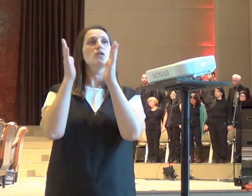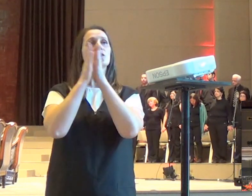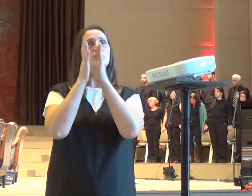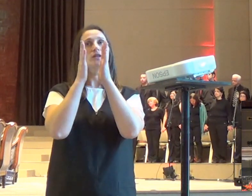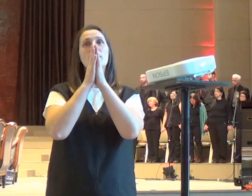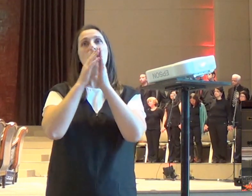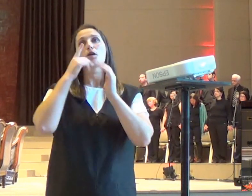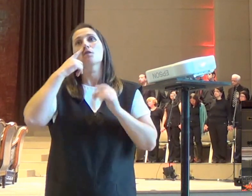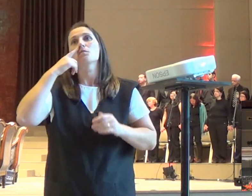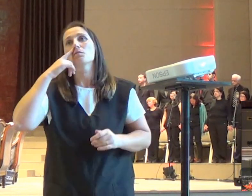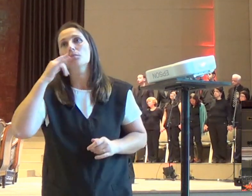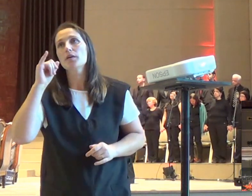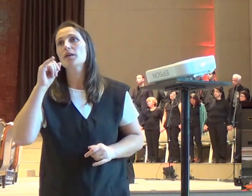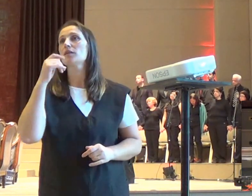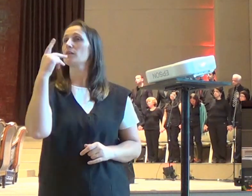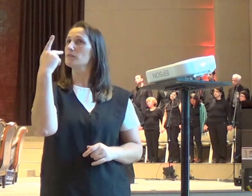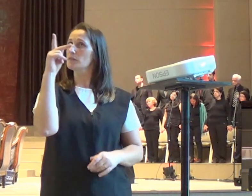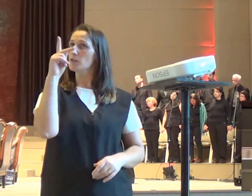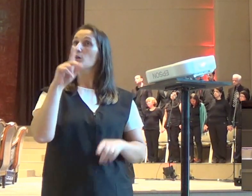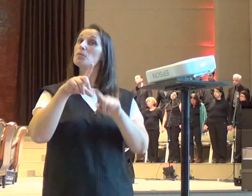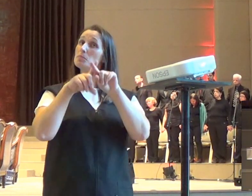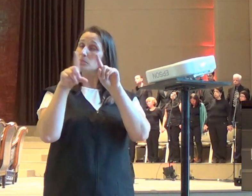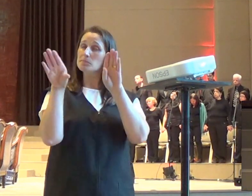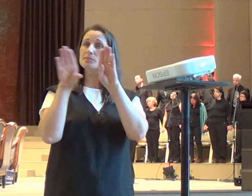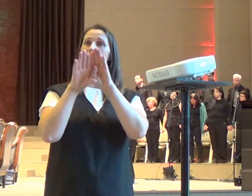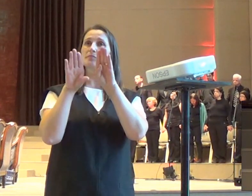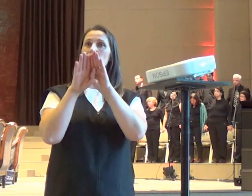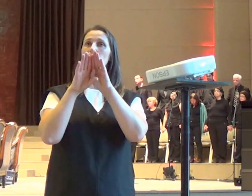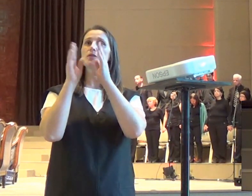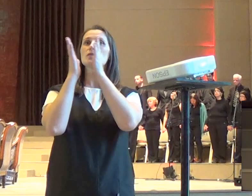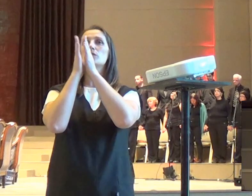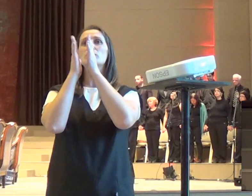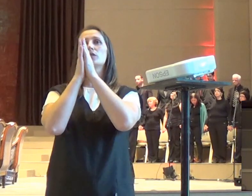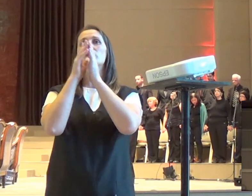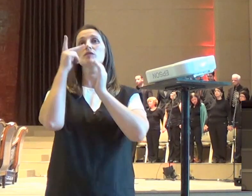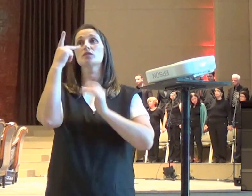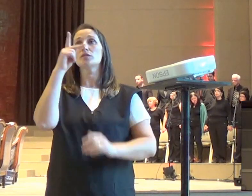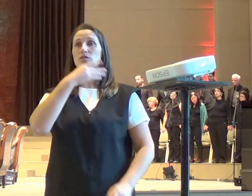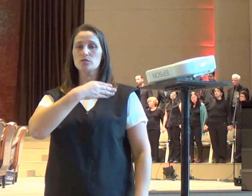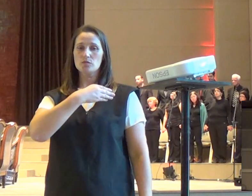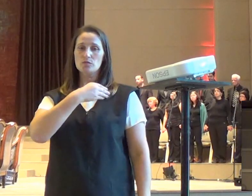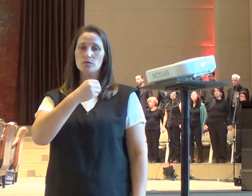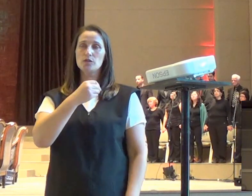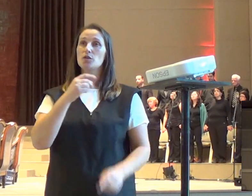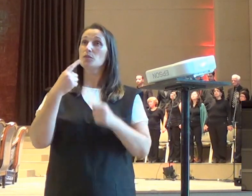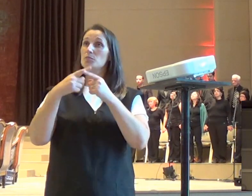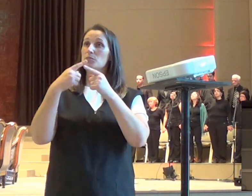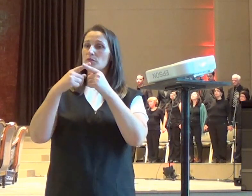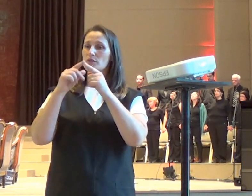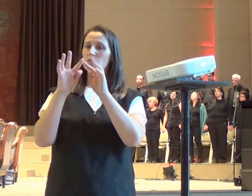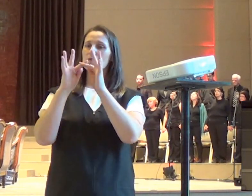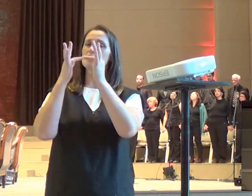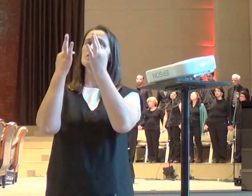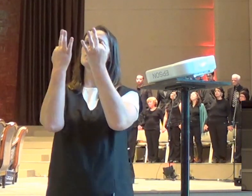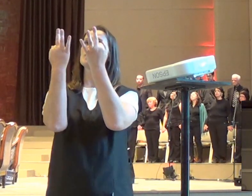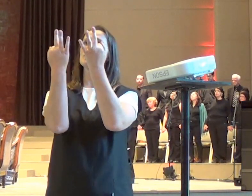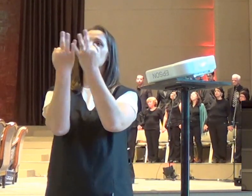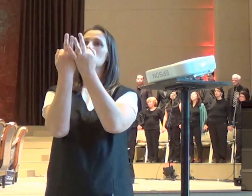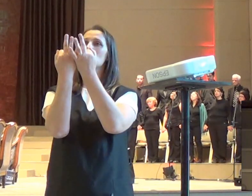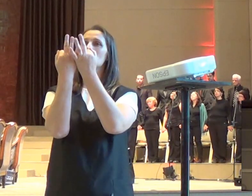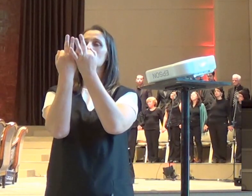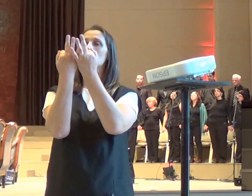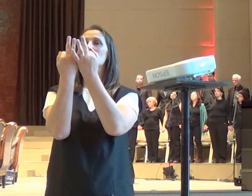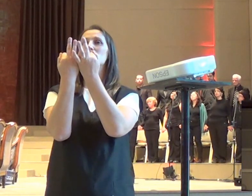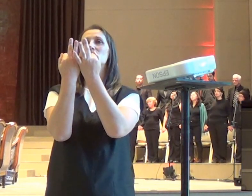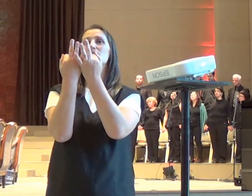pais mas quero orar pelos seus filhos porque família é essa coisa bonita quero orar